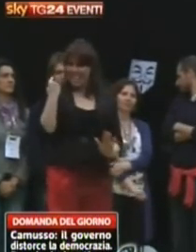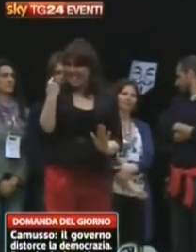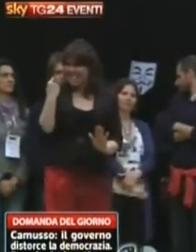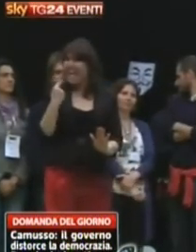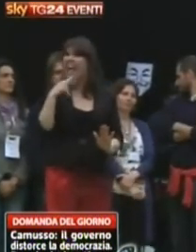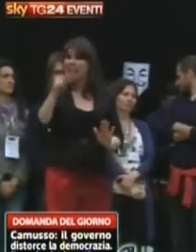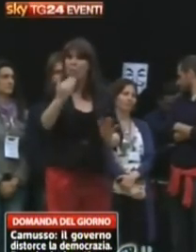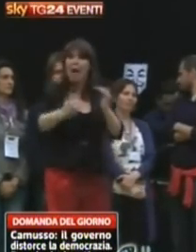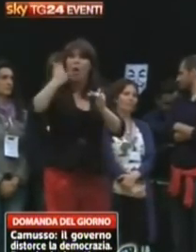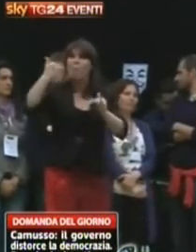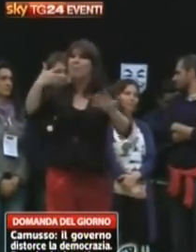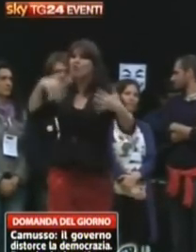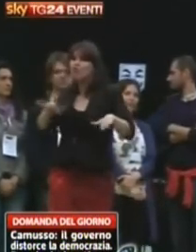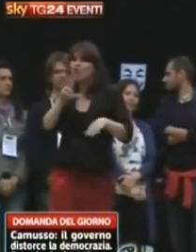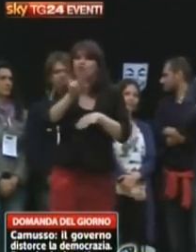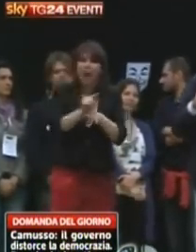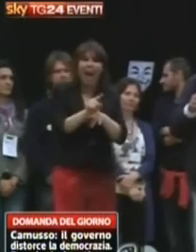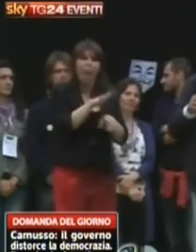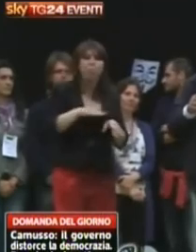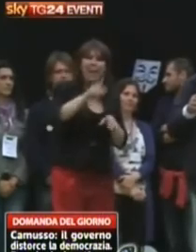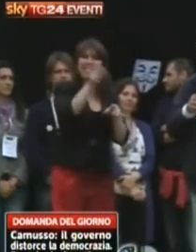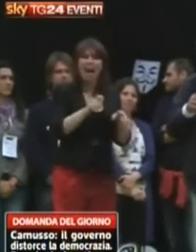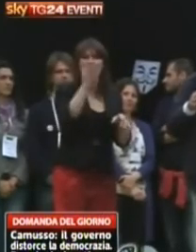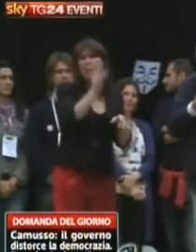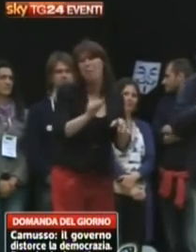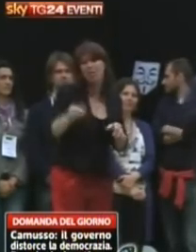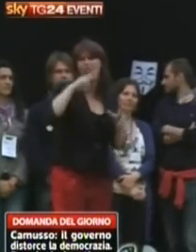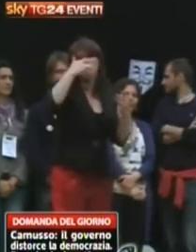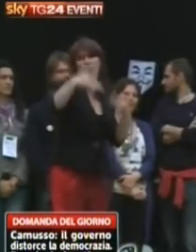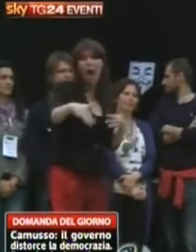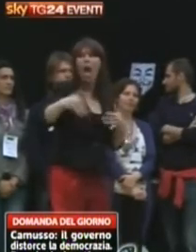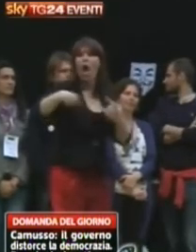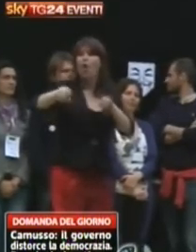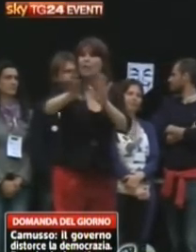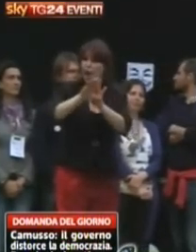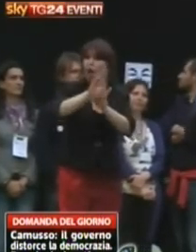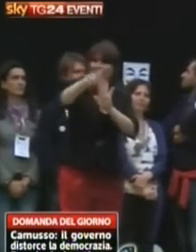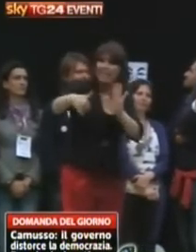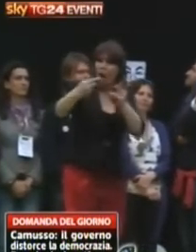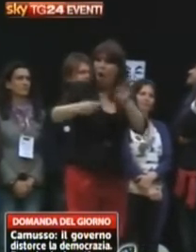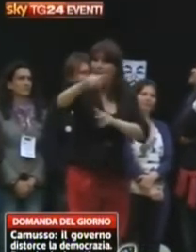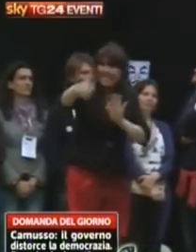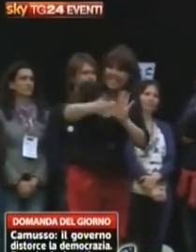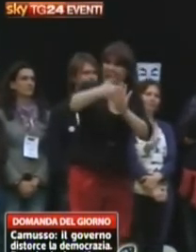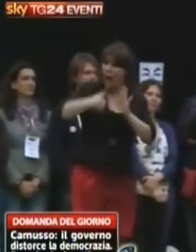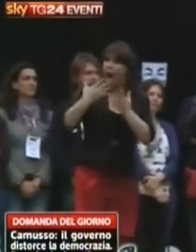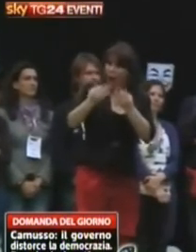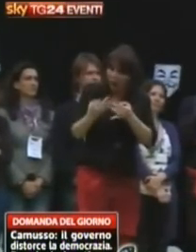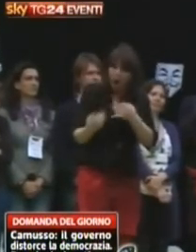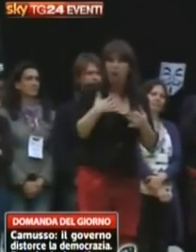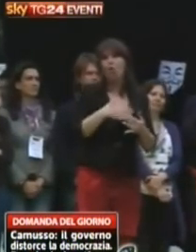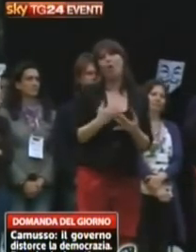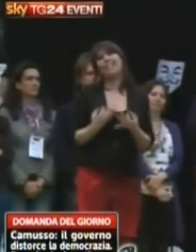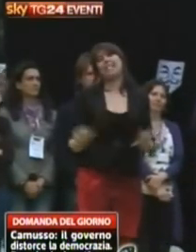io ripetevo in tutte le piazze d'Italia, mi ha fatto piacere, perché ha detto che stanno fregando con la semantica. La Corte dei Conti